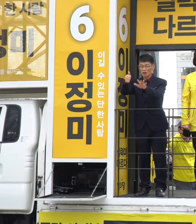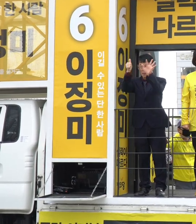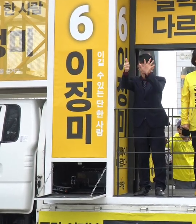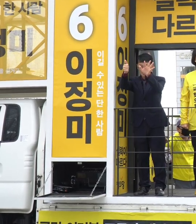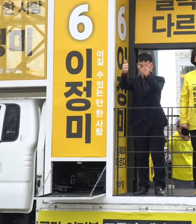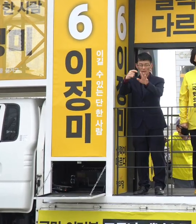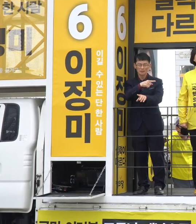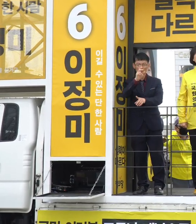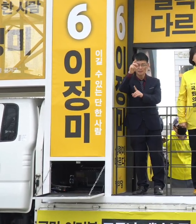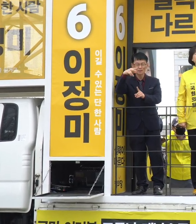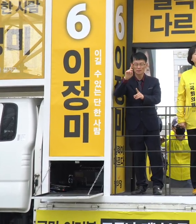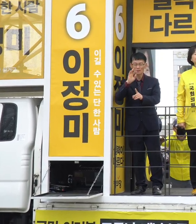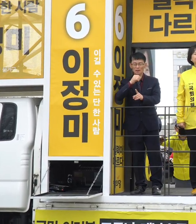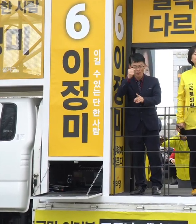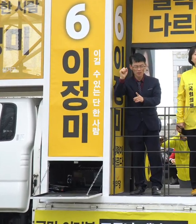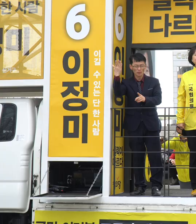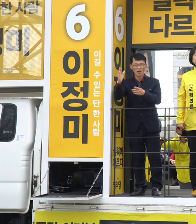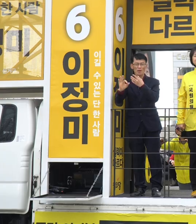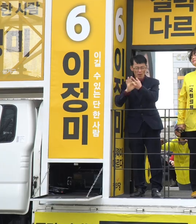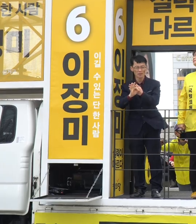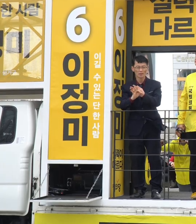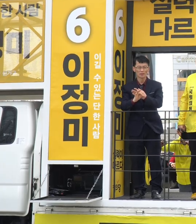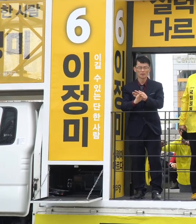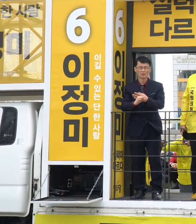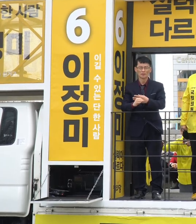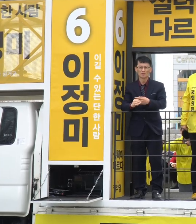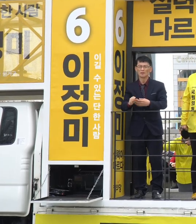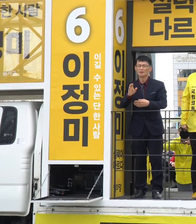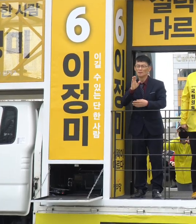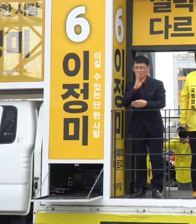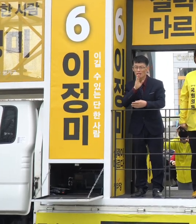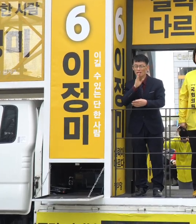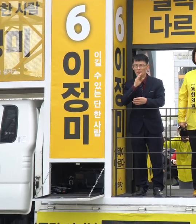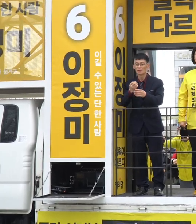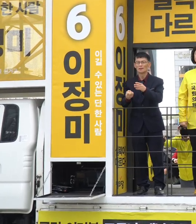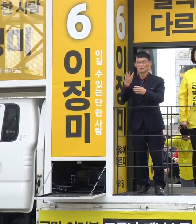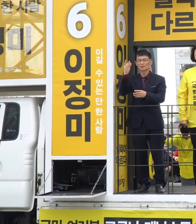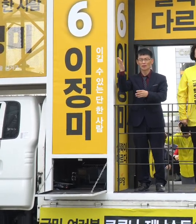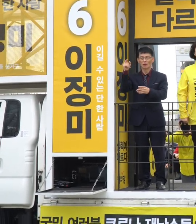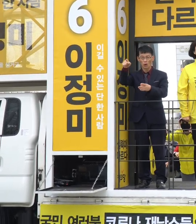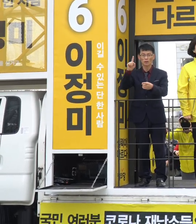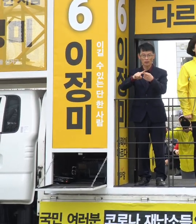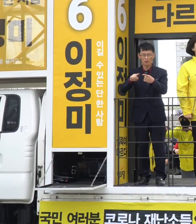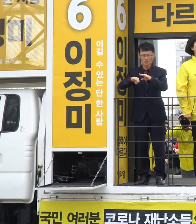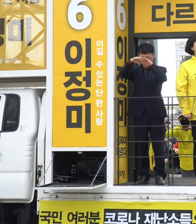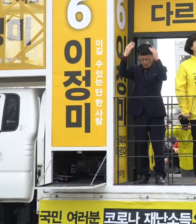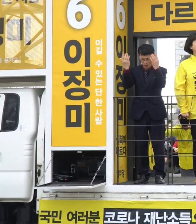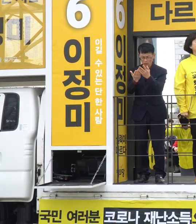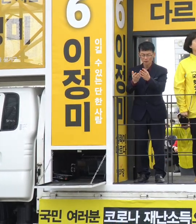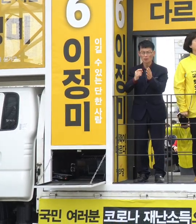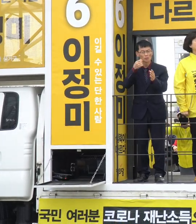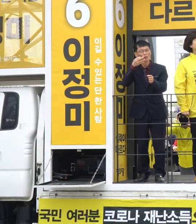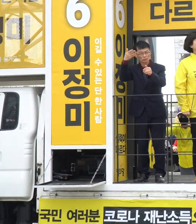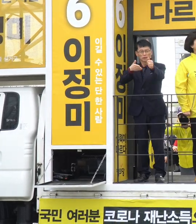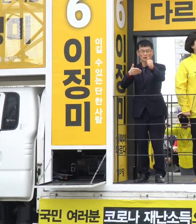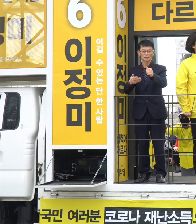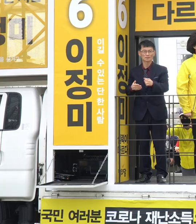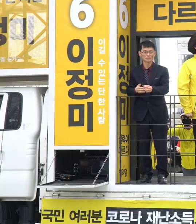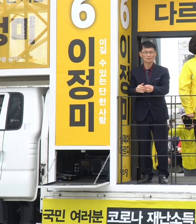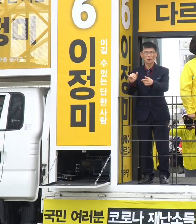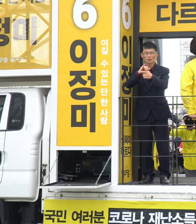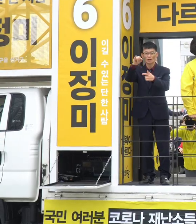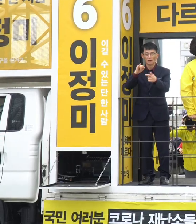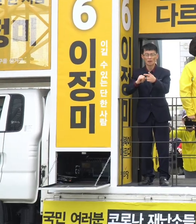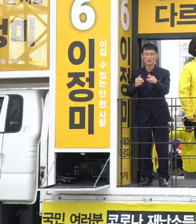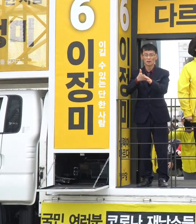6번 이정미가 당선되어야 진정한 승리라는 것을 우리 모두 보여줍시다.